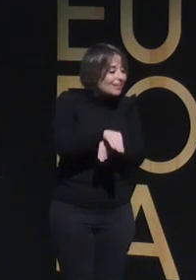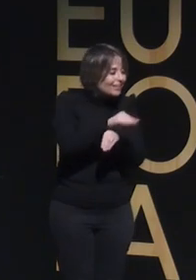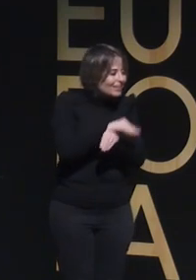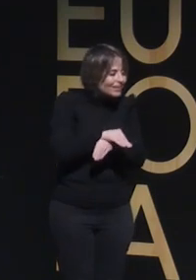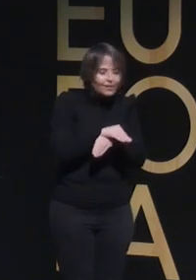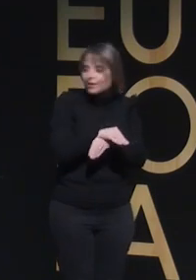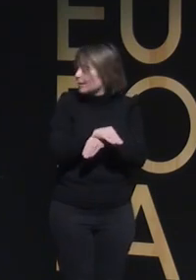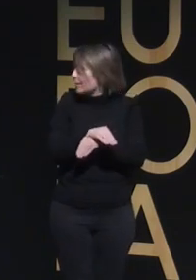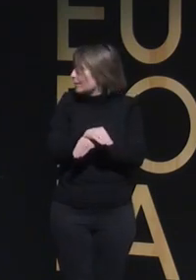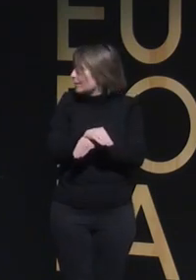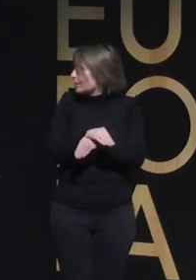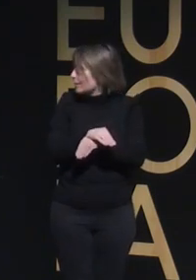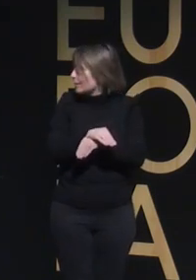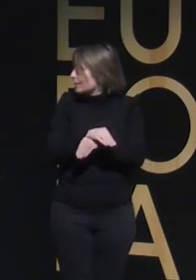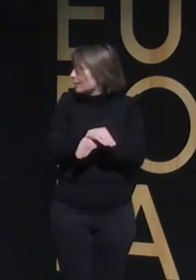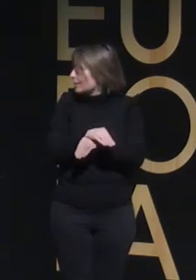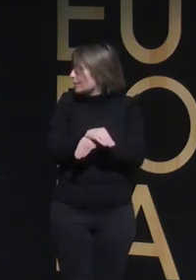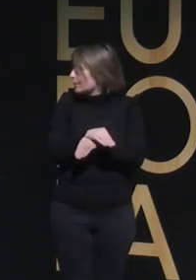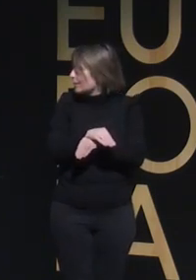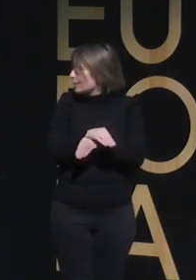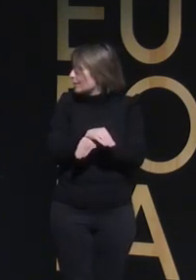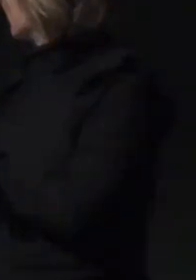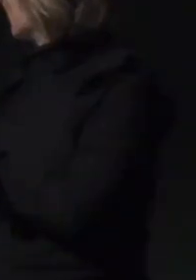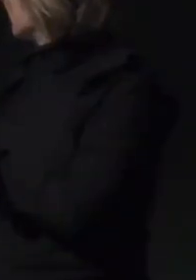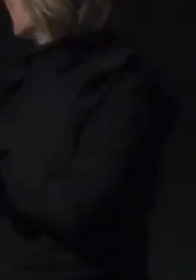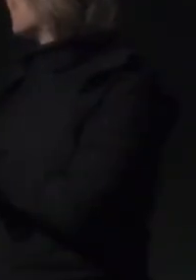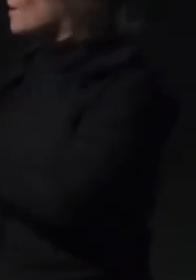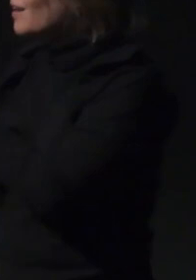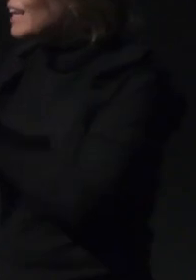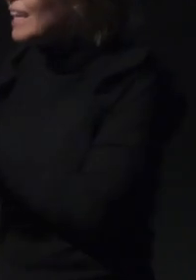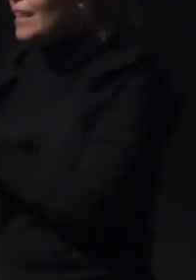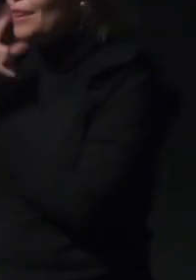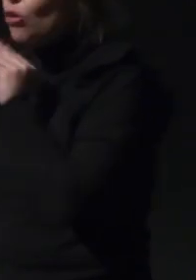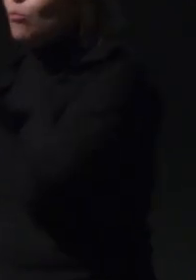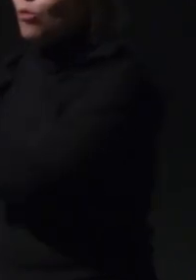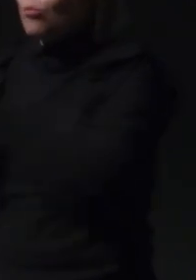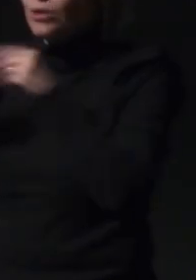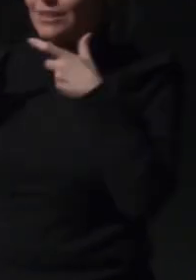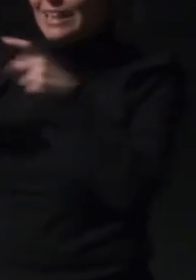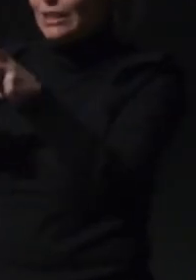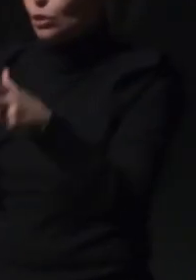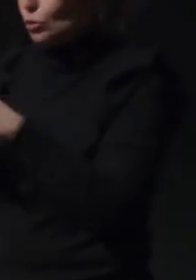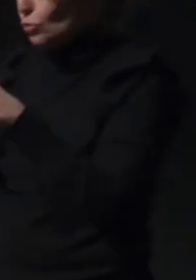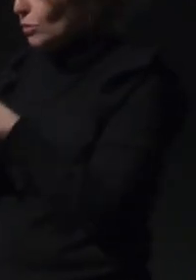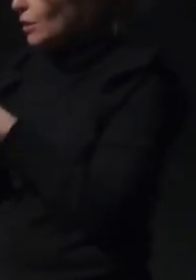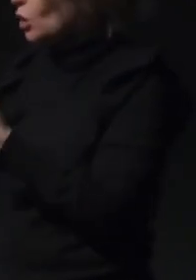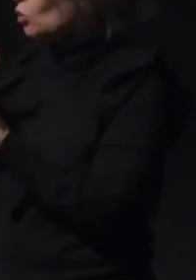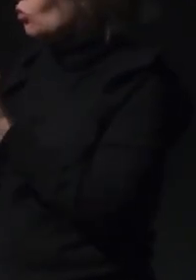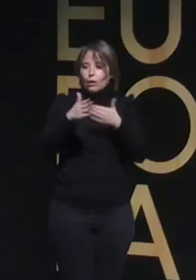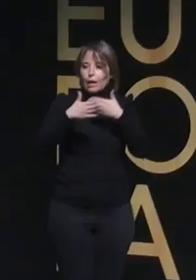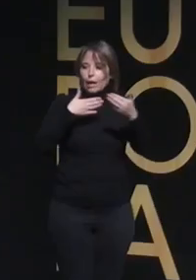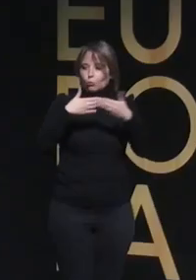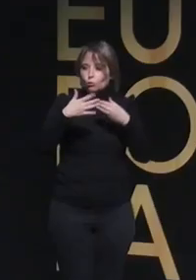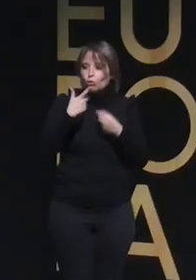¿no? Sí, como yo entiendo eso. Desde parámetros más comunitarios, entendía como algo más comunitario y social. Había un autor que hablaba que